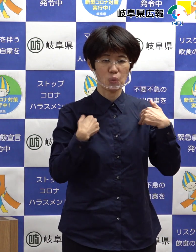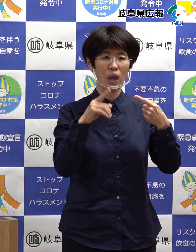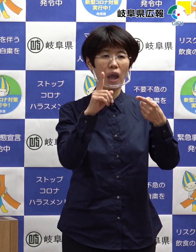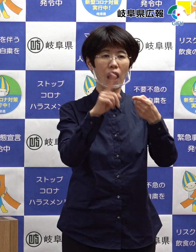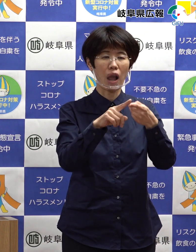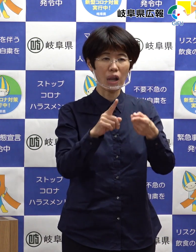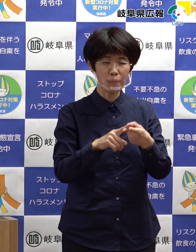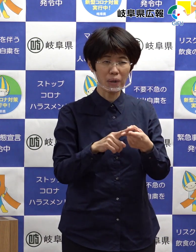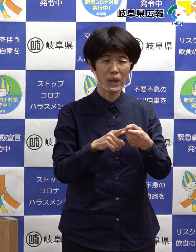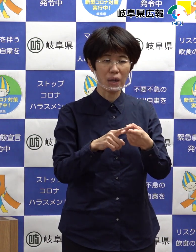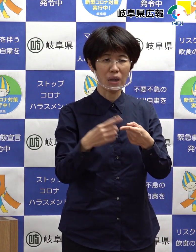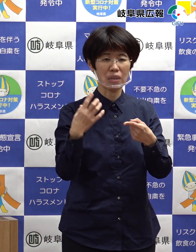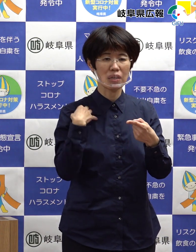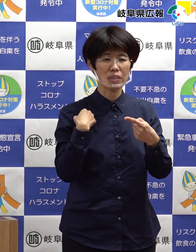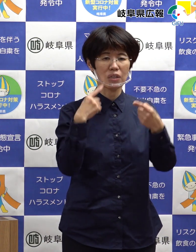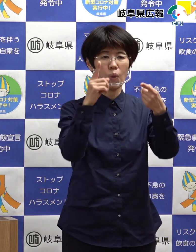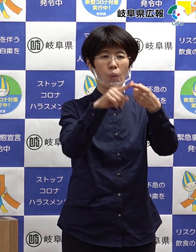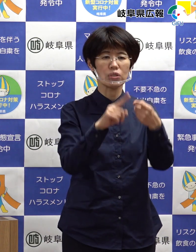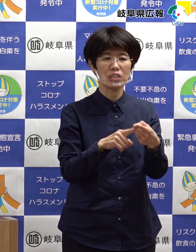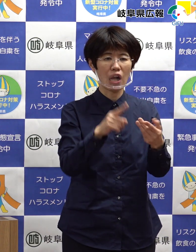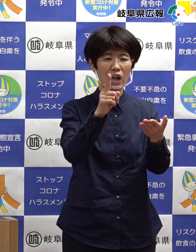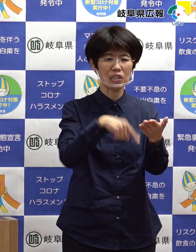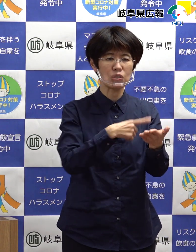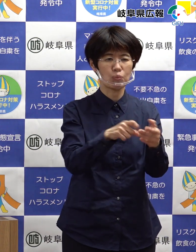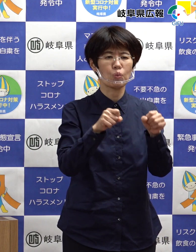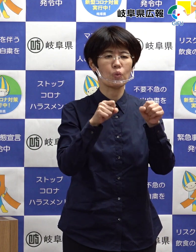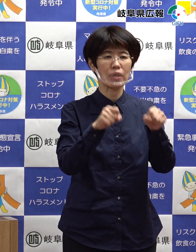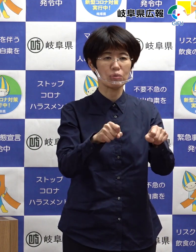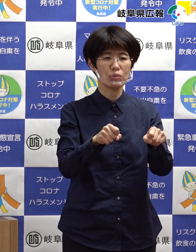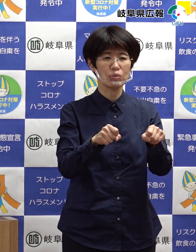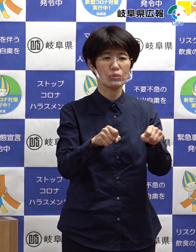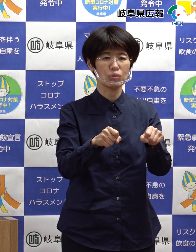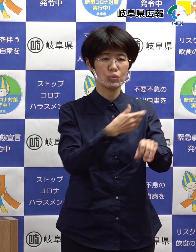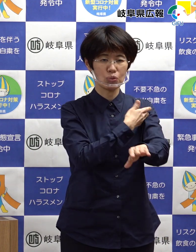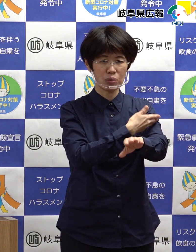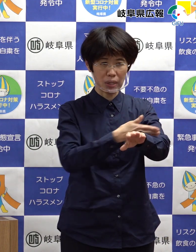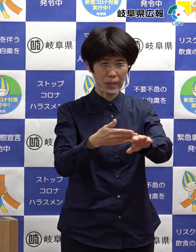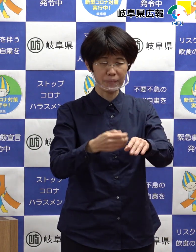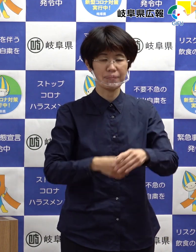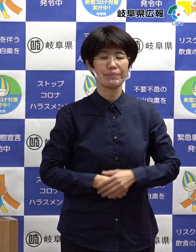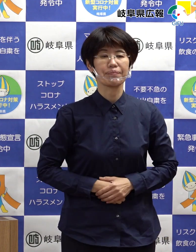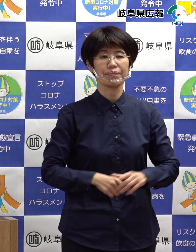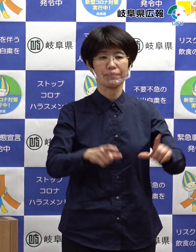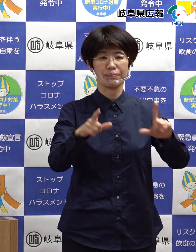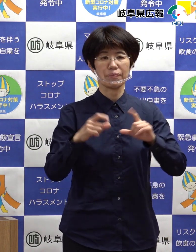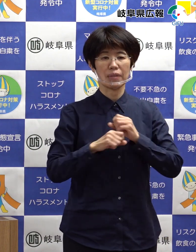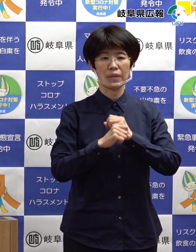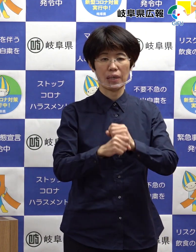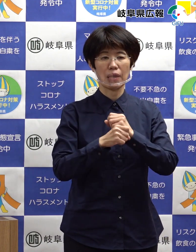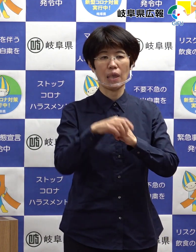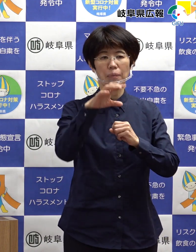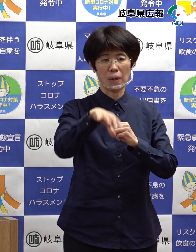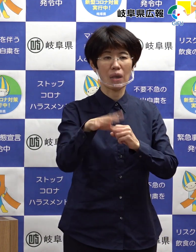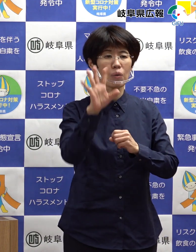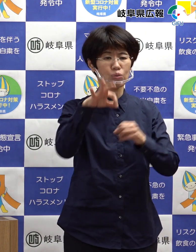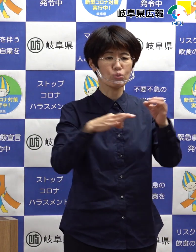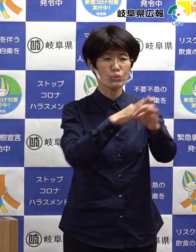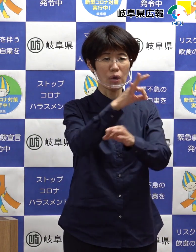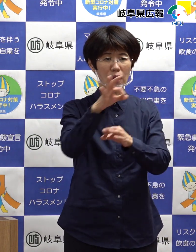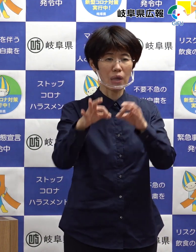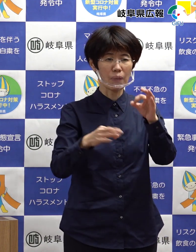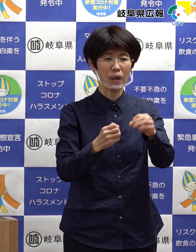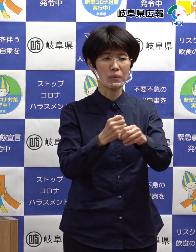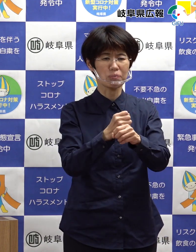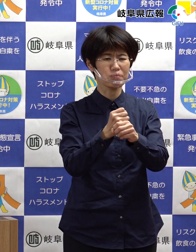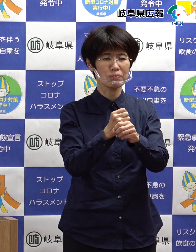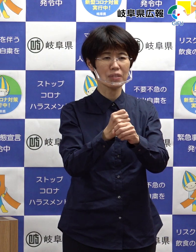その責任に応じた処分を考えていくということになっています。 仮にその笠松競馬自体がもう今後運営を存続